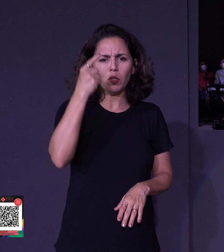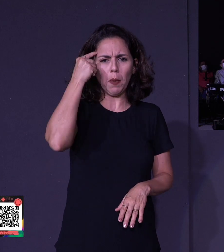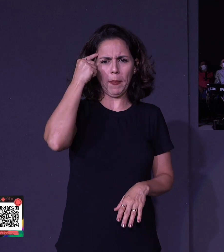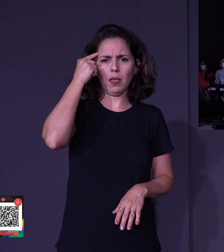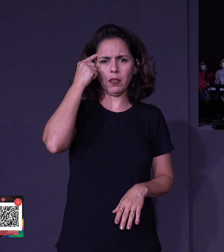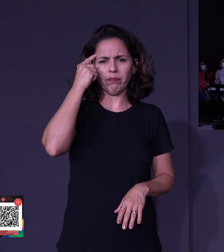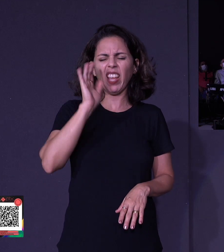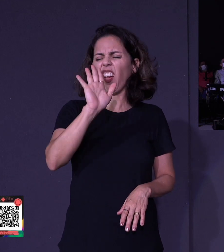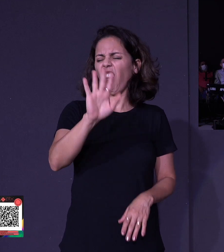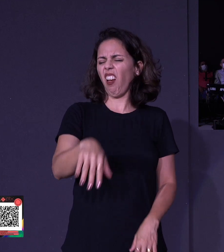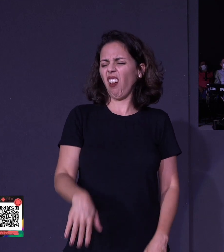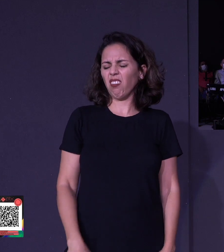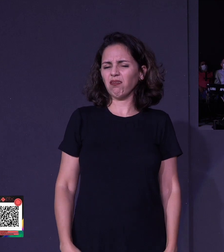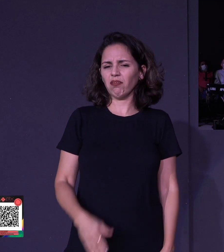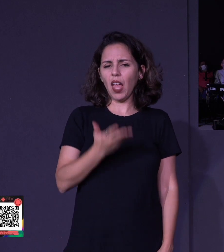não.